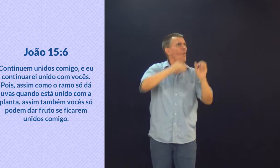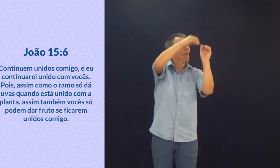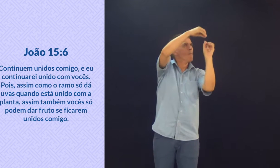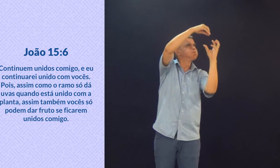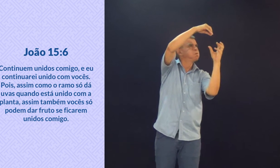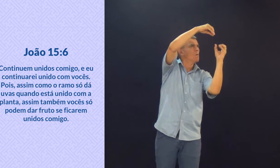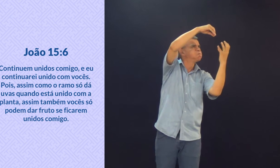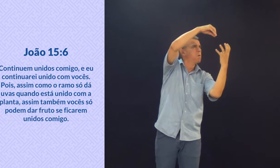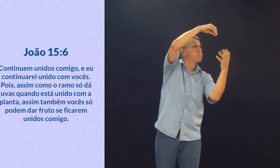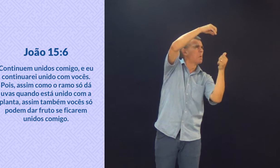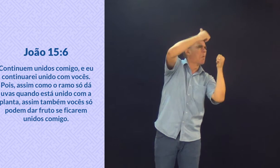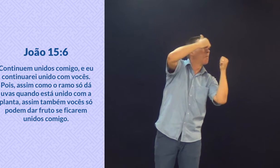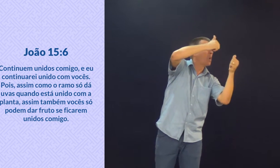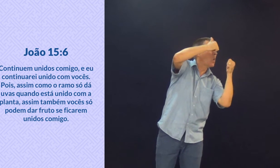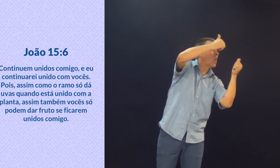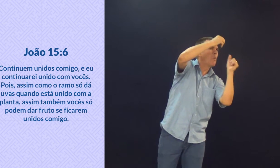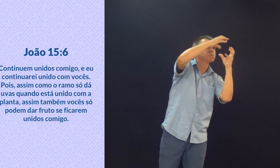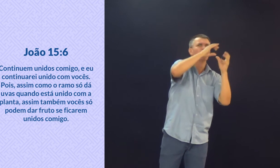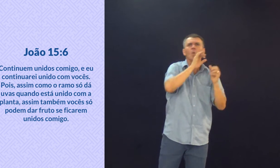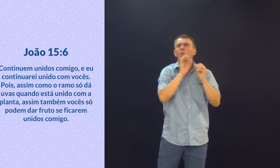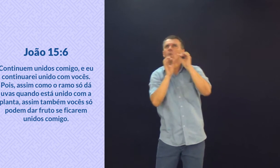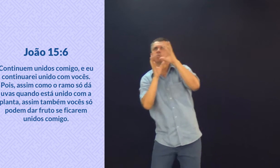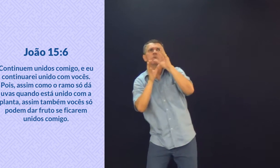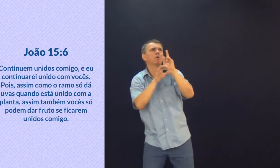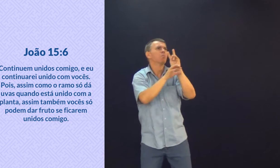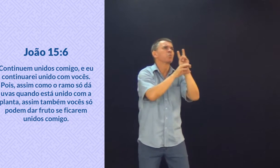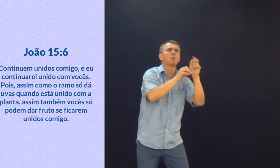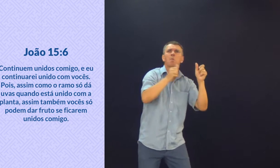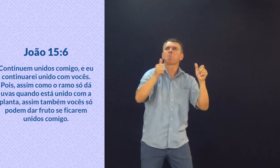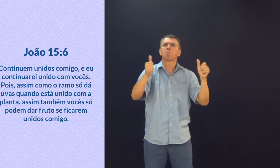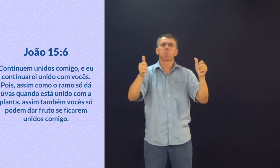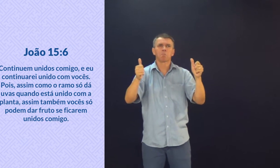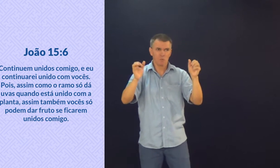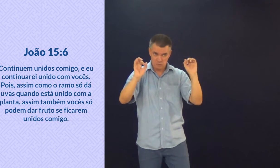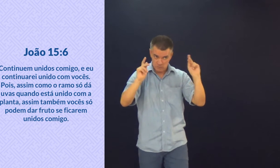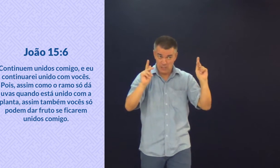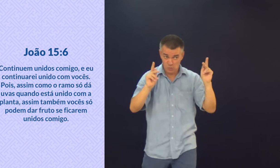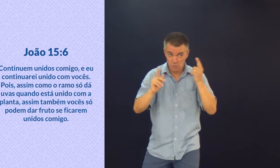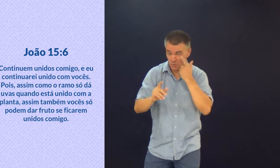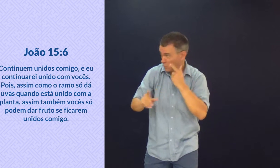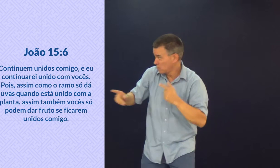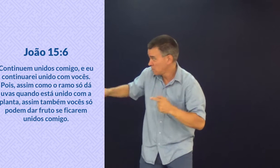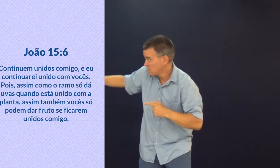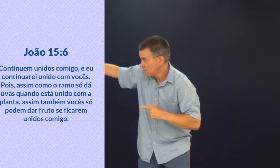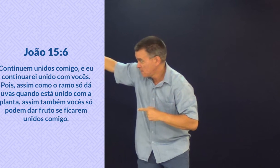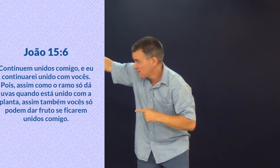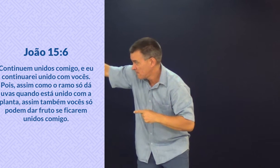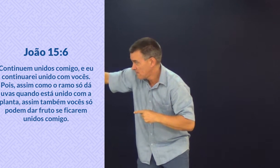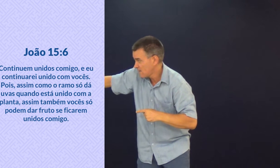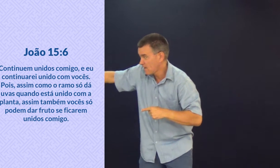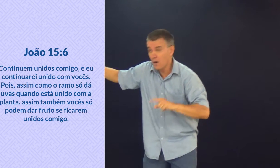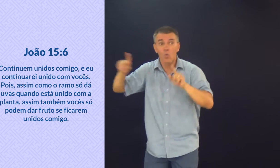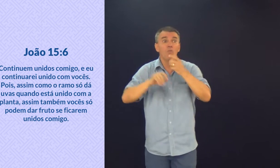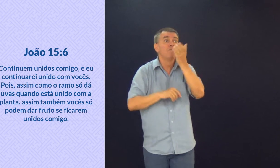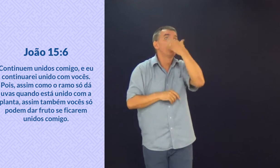e então aquele galho começo dá frutos frutos nascem mais funcionassem como dizia o